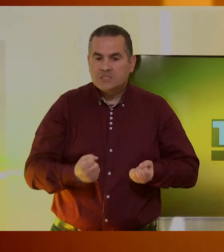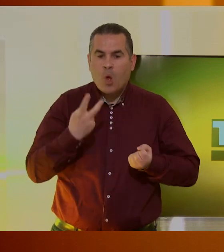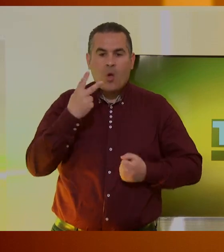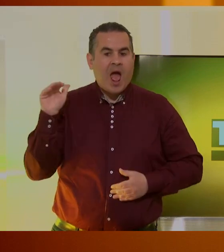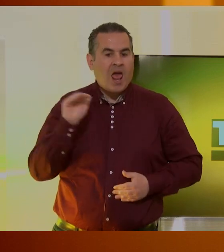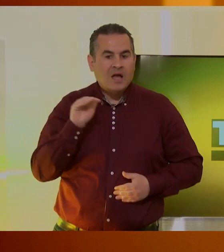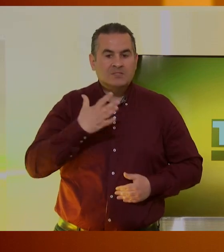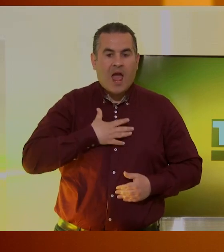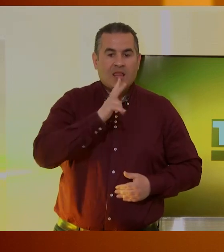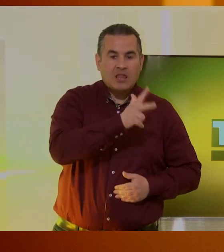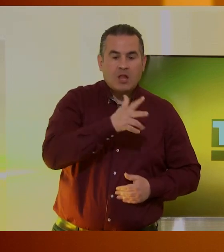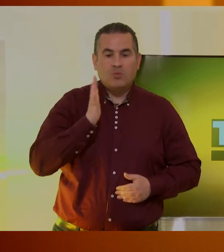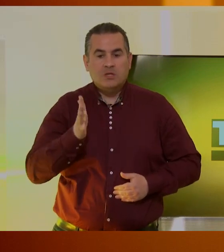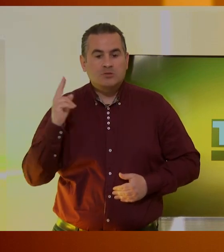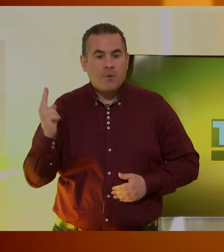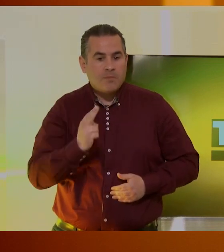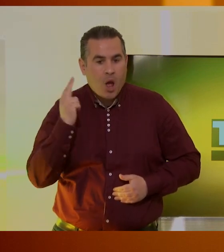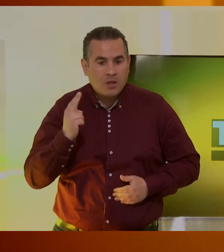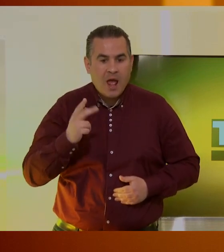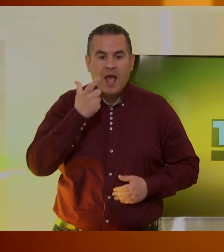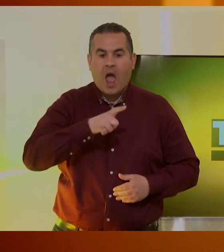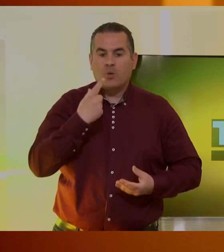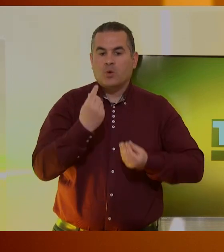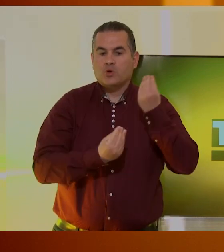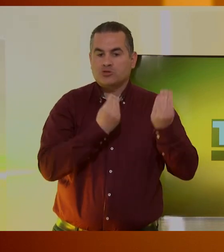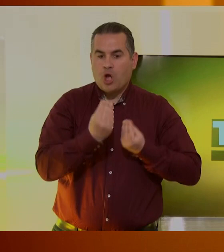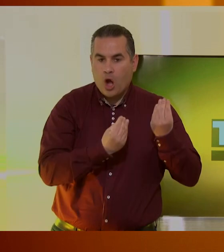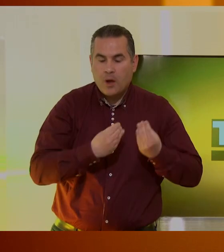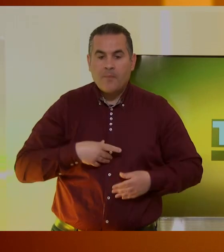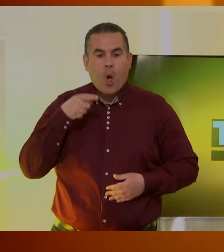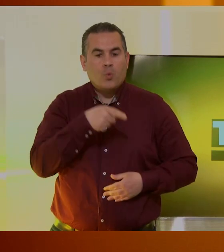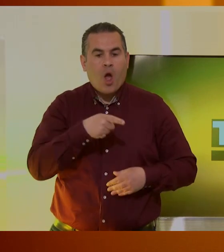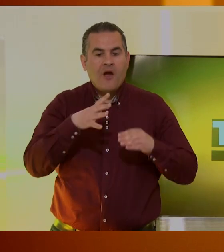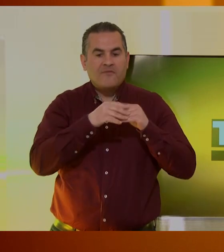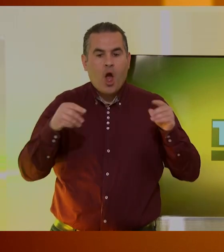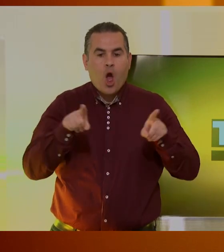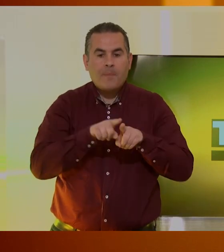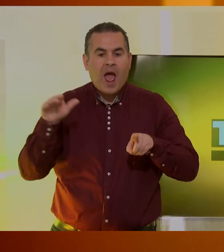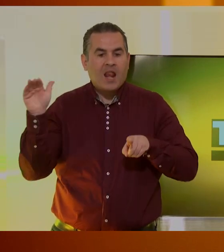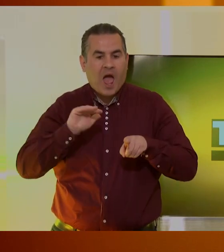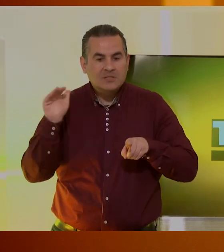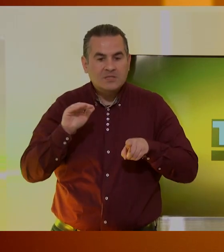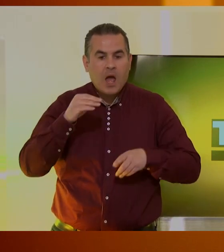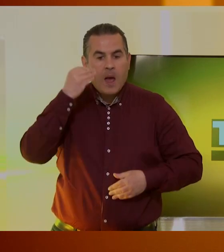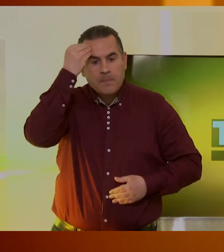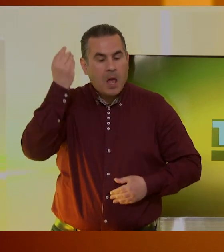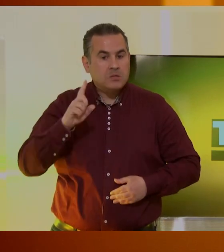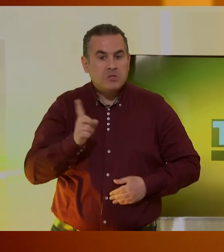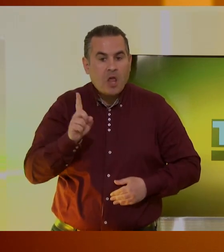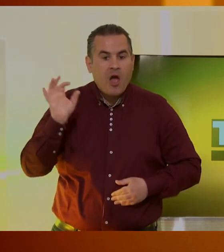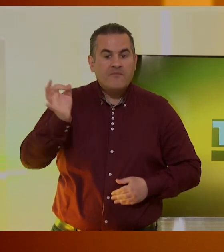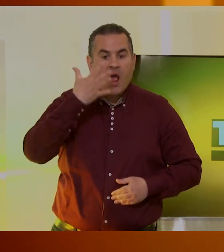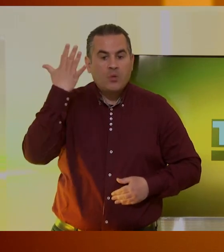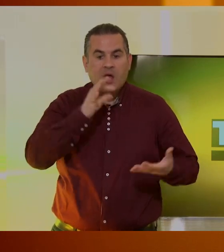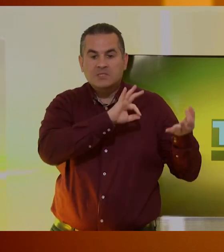membri di soli 13 e 15 anni per un gioco di quelli che si fanno da adolescenti senza che si dia peso alle eventuali conseguenze almeno a quelle più